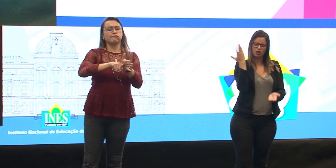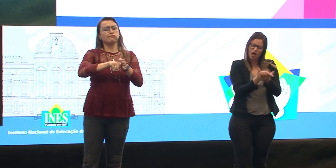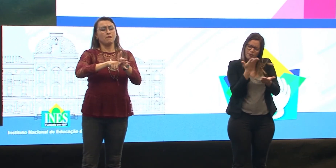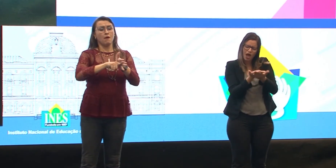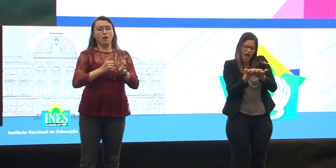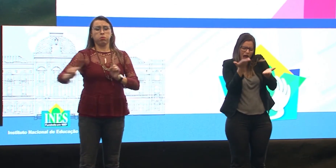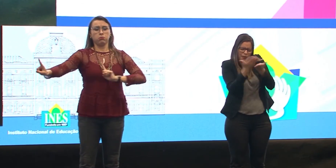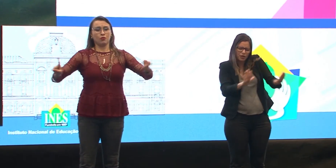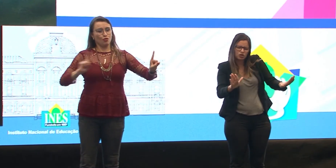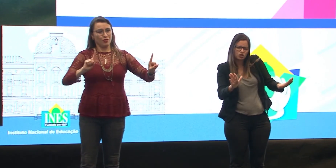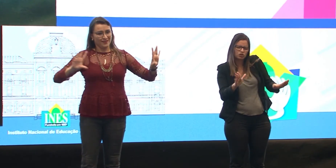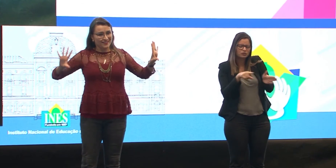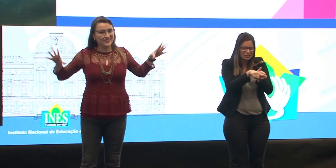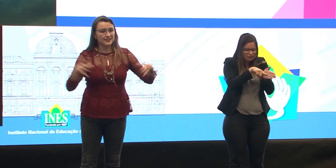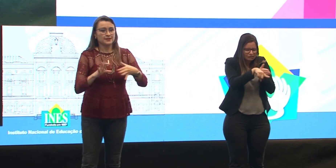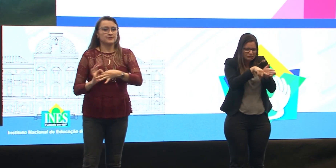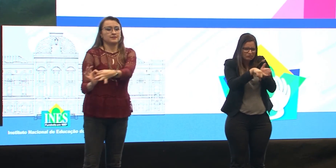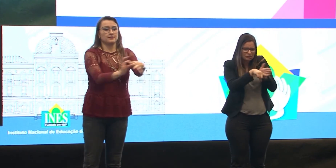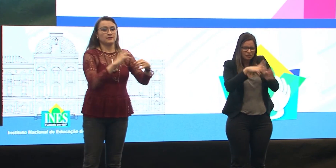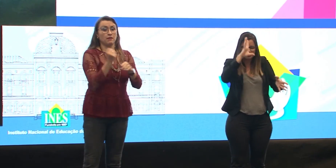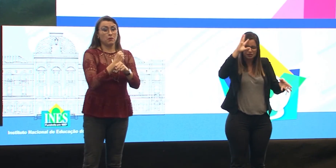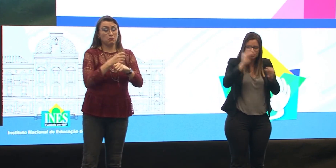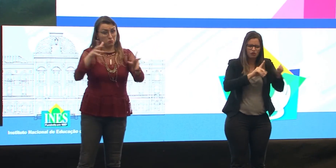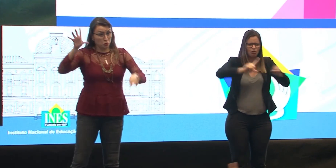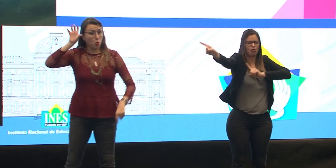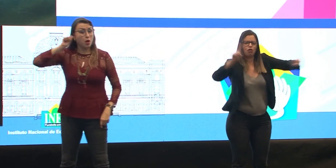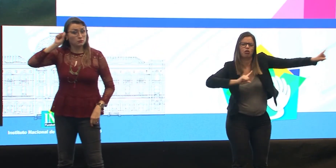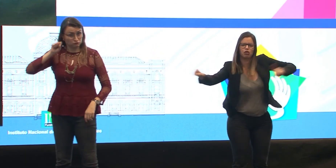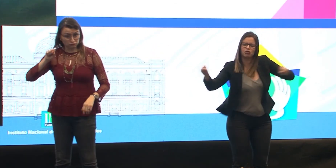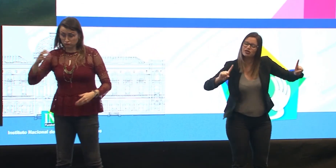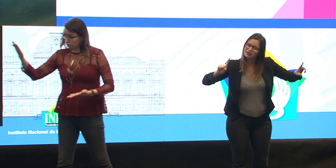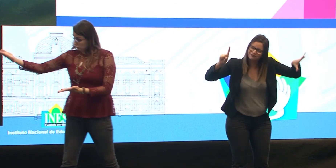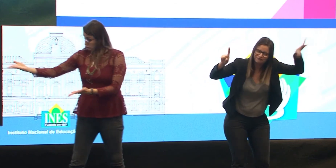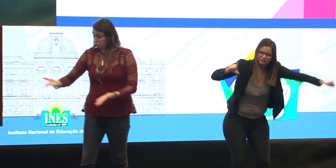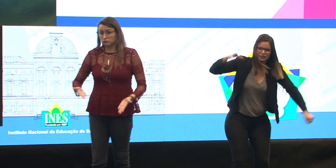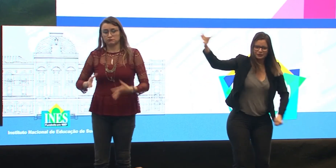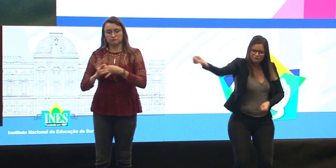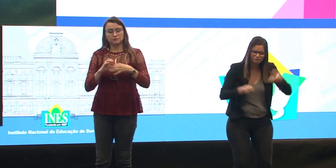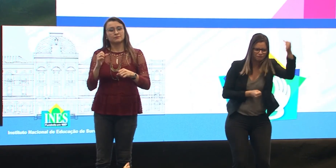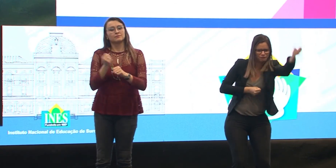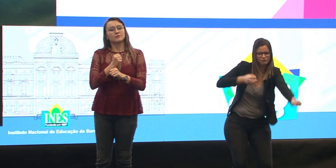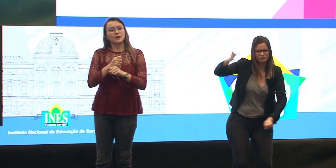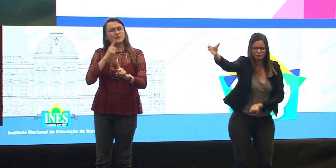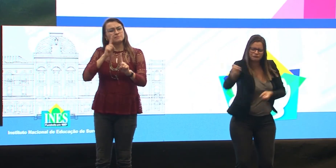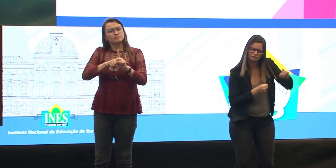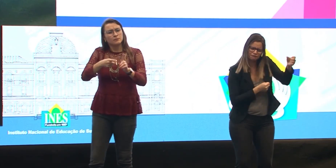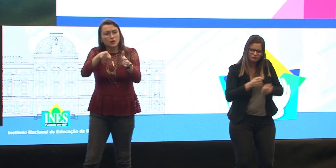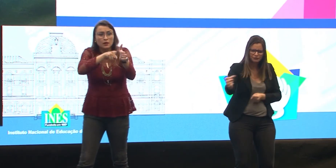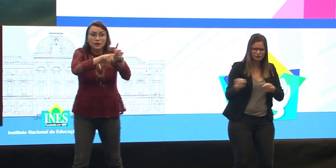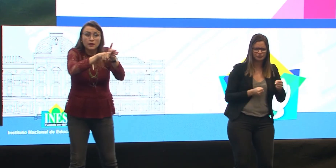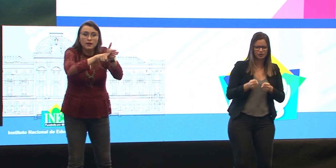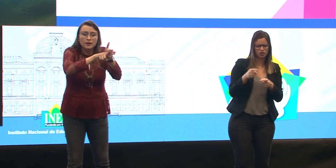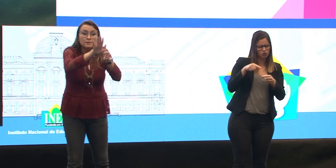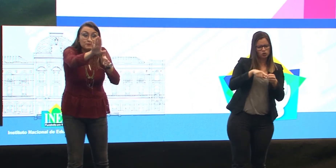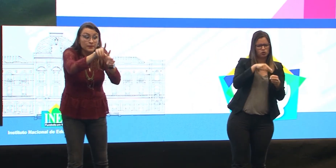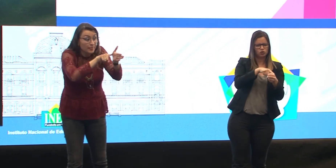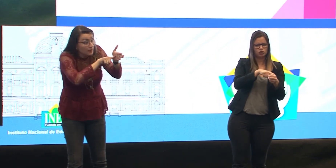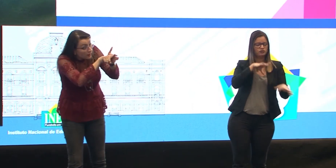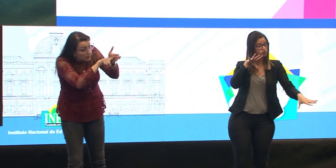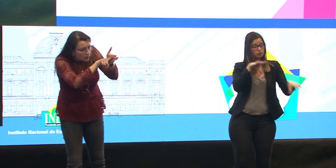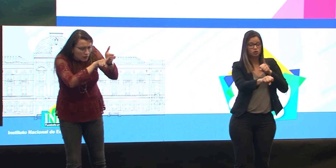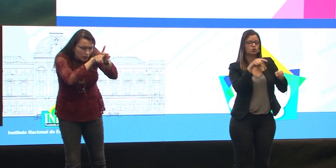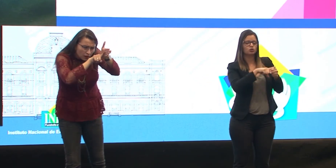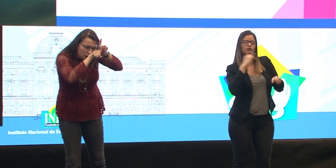perspectivas futuras que nós temos na Colômbia, que é principalmente ter os ouvintes como